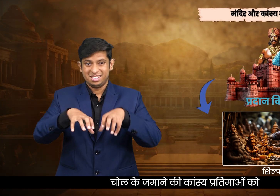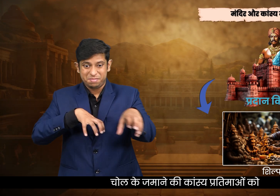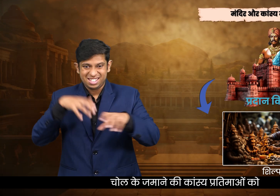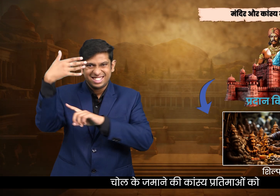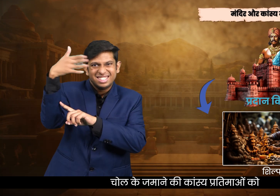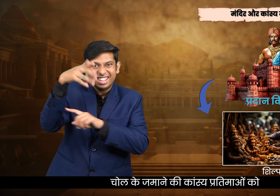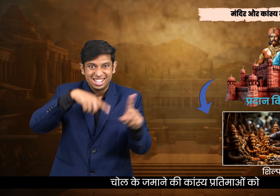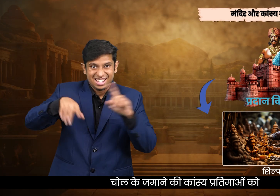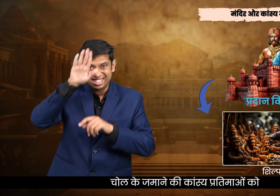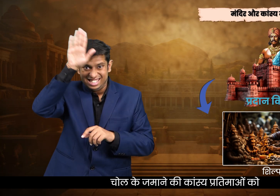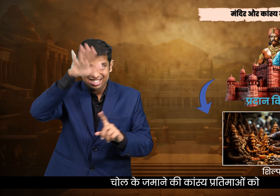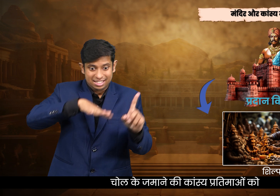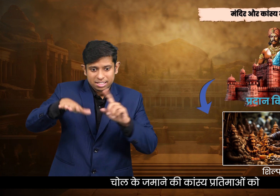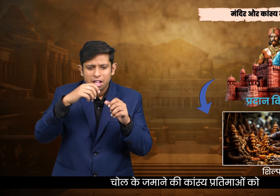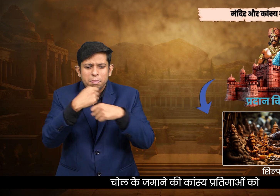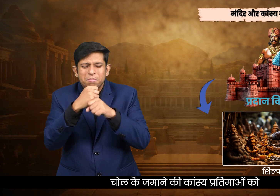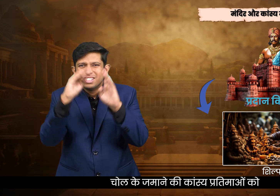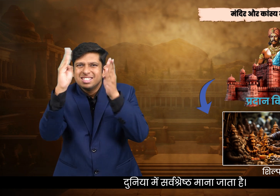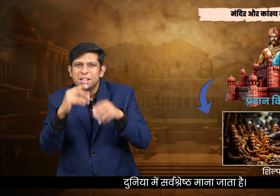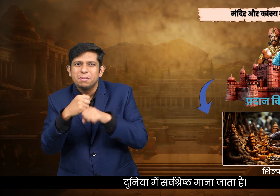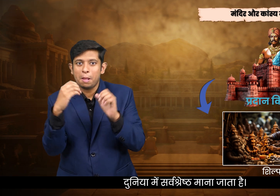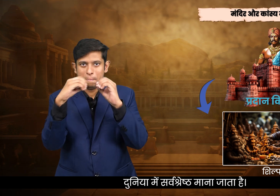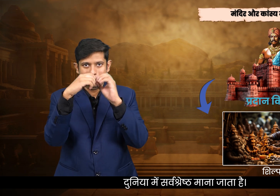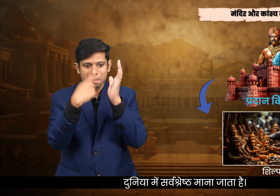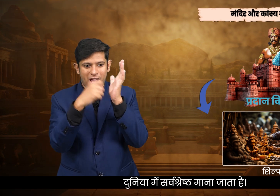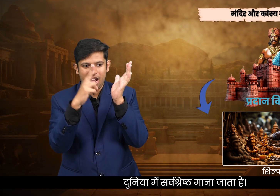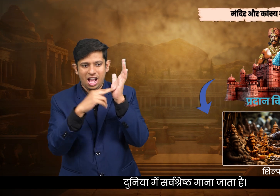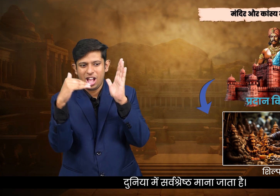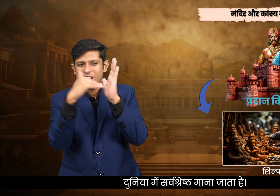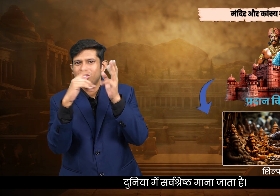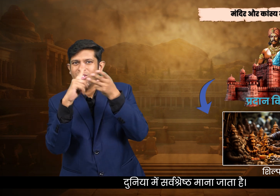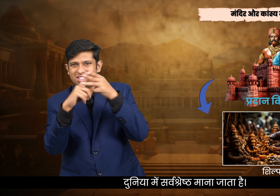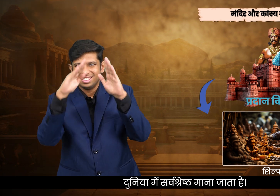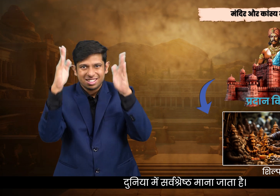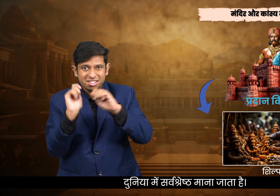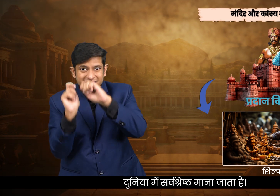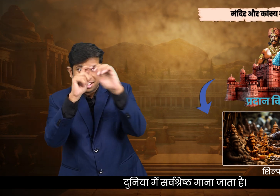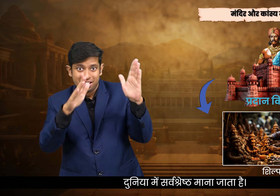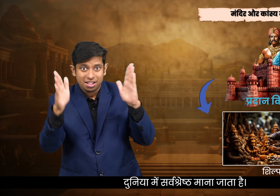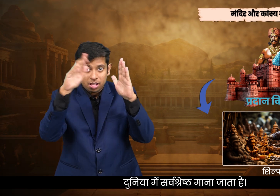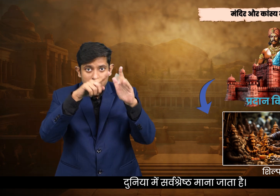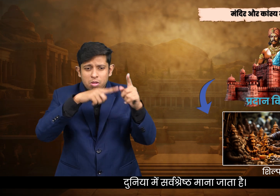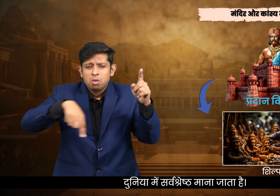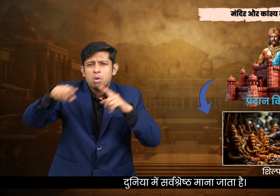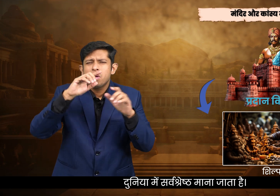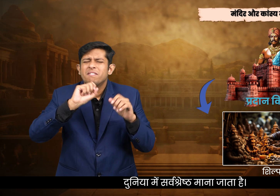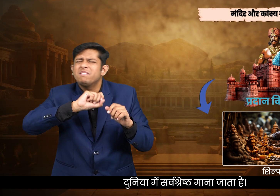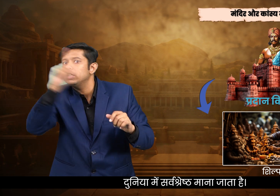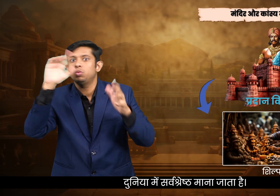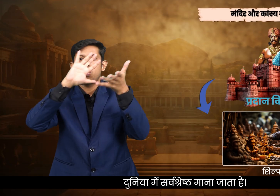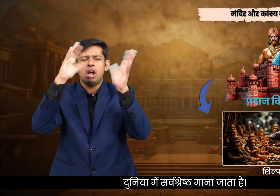चोल के ज़माने की कांस्य प्रतिमाओं को दुनिया में सर्वश्रेष्ठ माना जाता था।